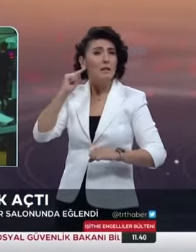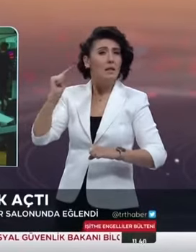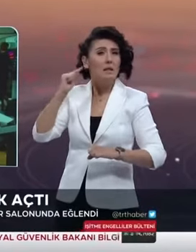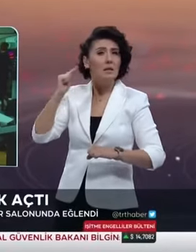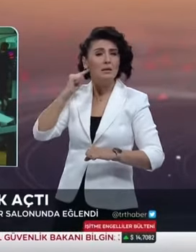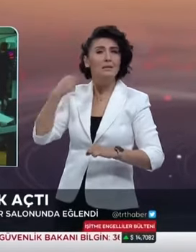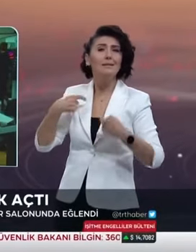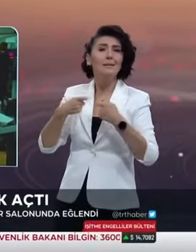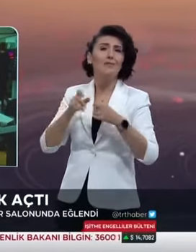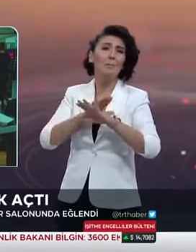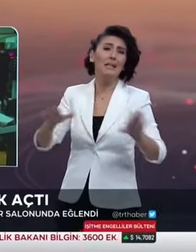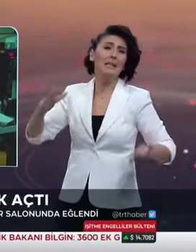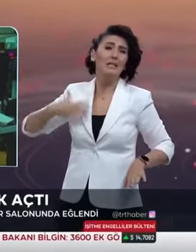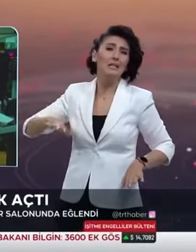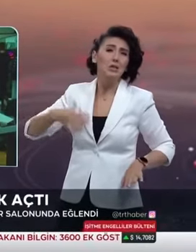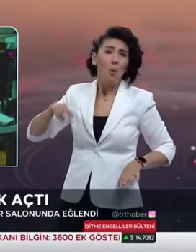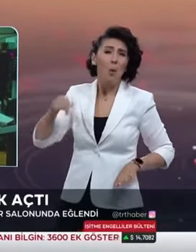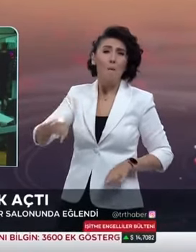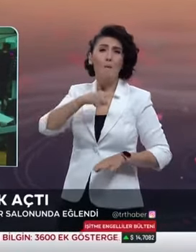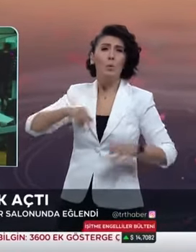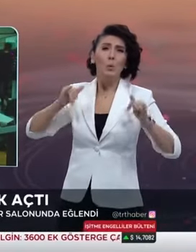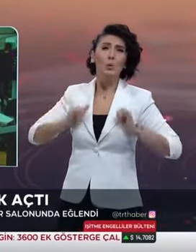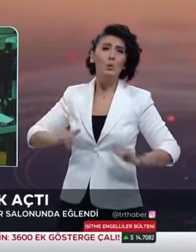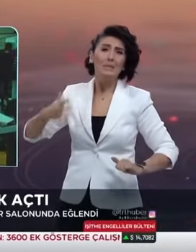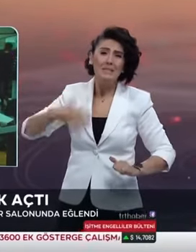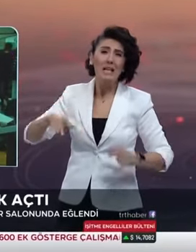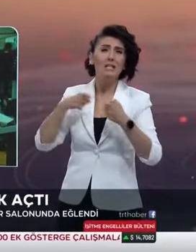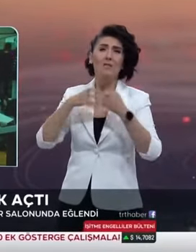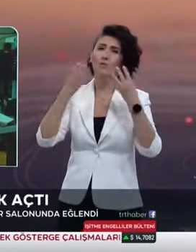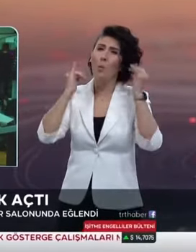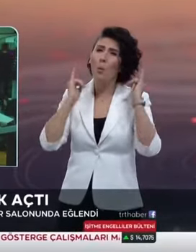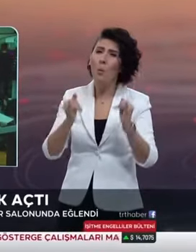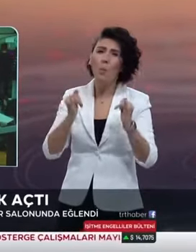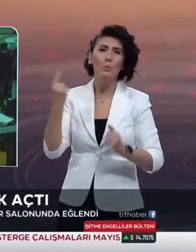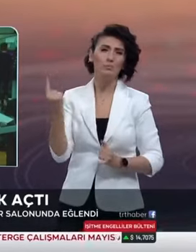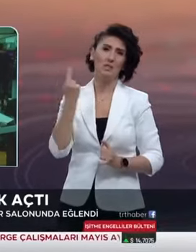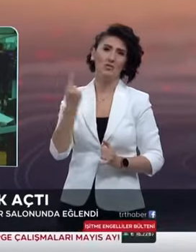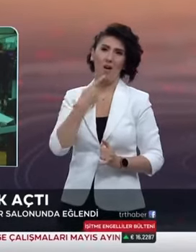bitmesini istiyoruz. Biz huzur istiyoruz. Savaş çok kötü bir şey.